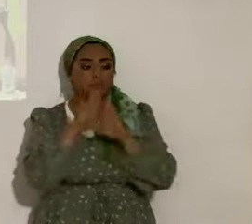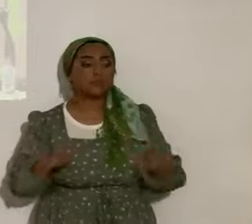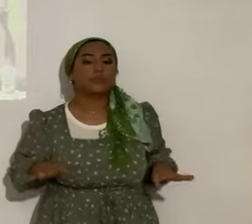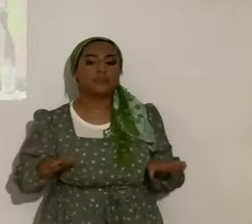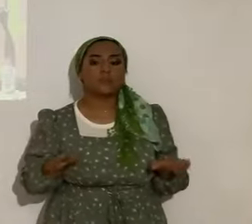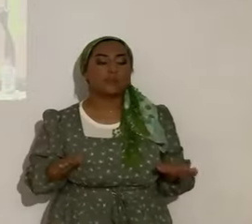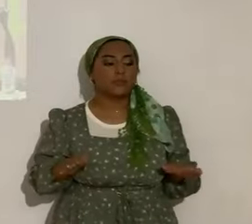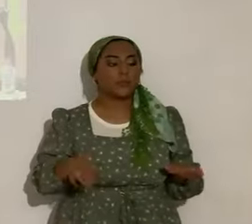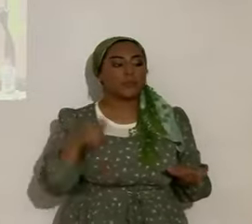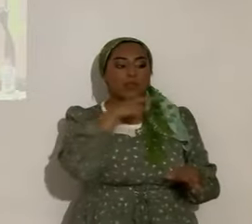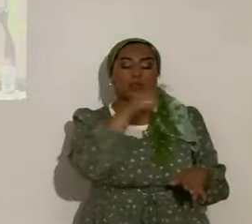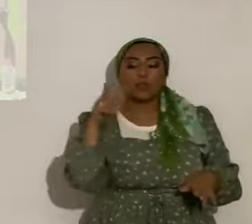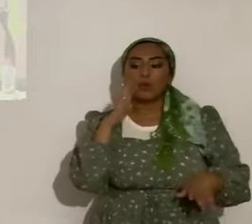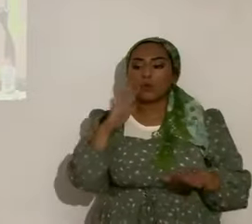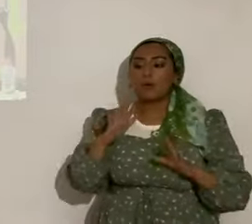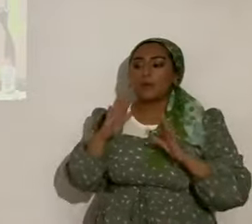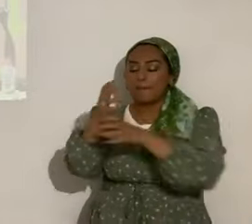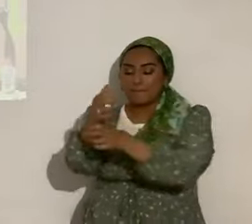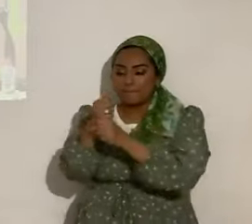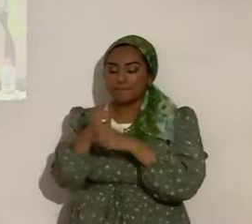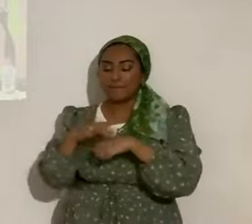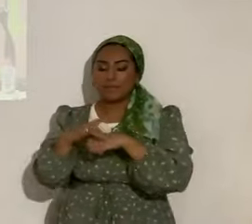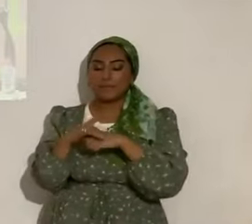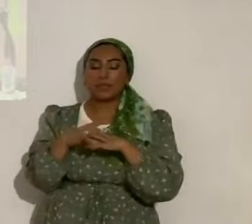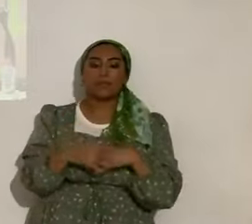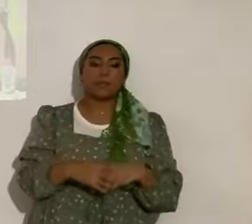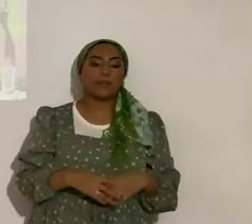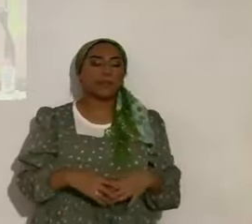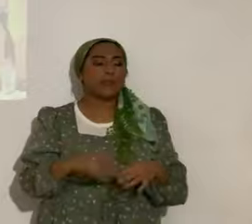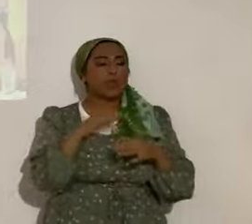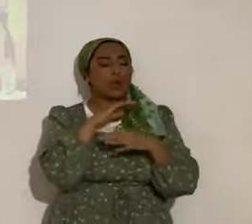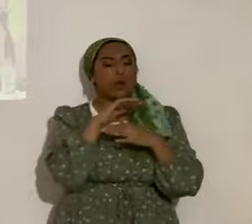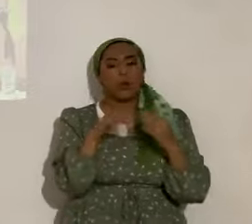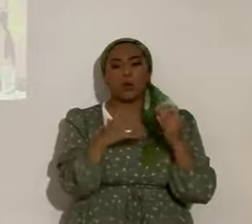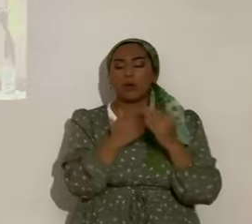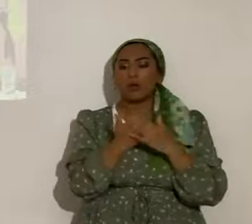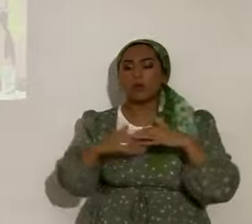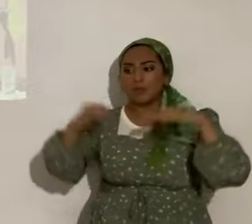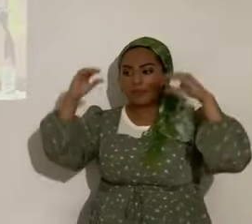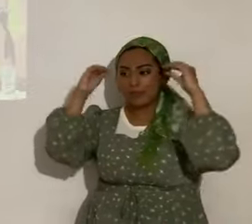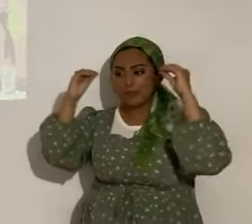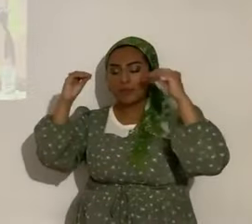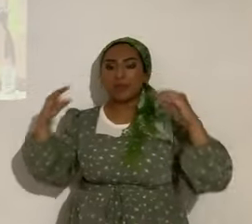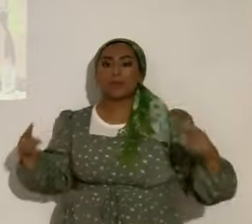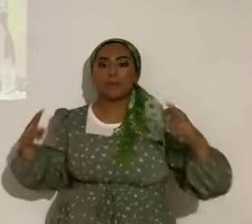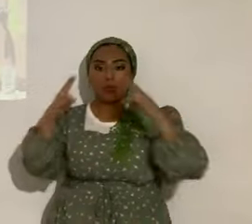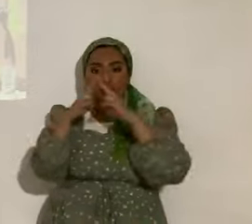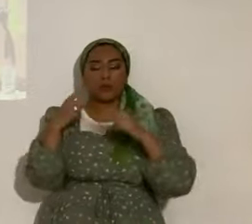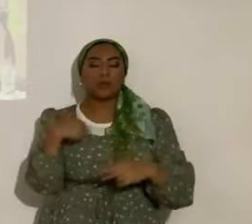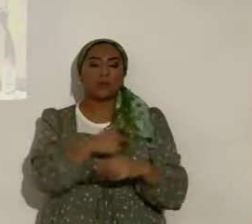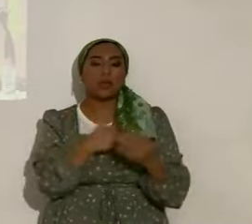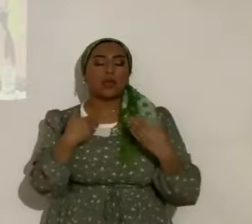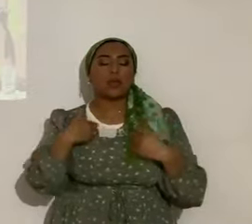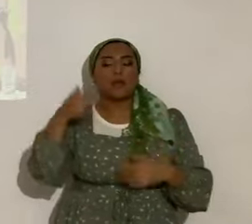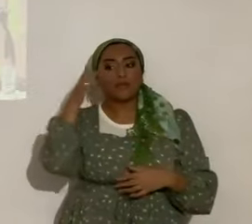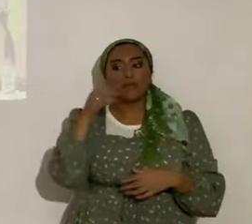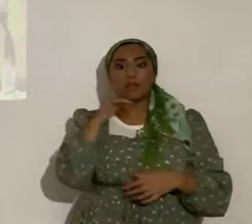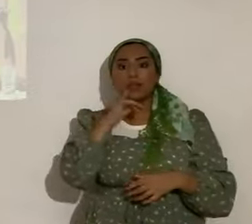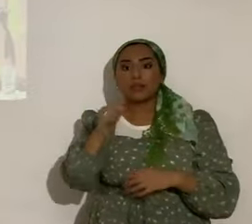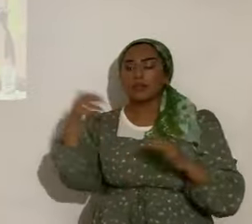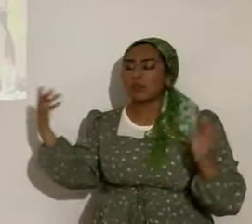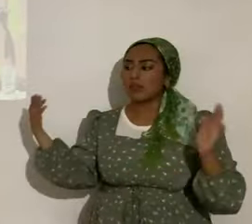mansos, porque ellos recibirán la tierra por heredad. Y así es. Todo el sermón del monte, como se ha conocido, es contra